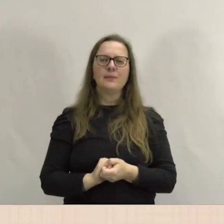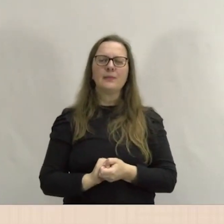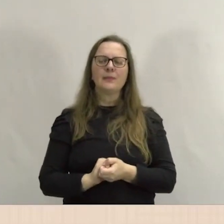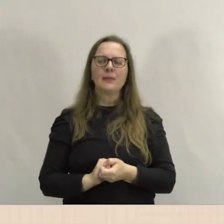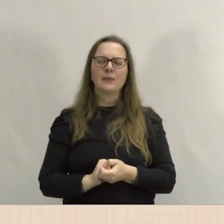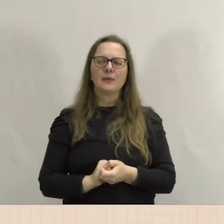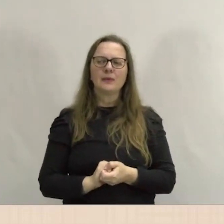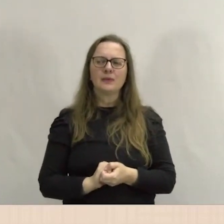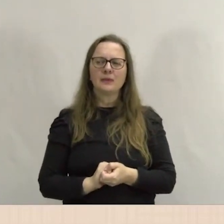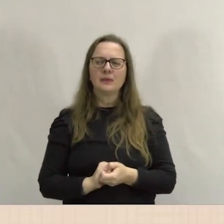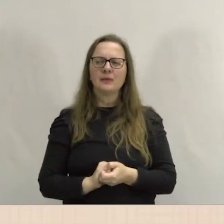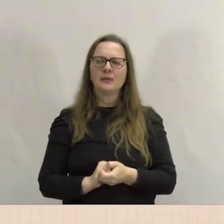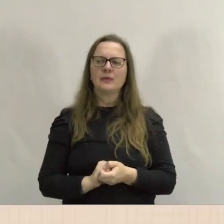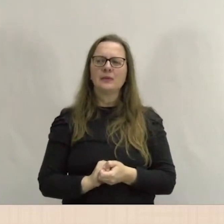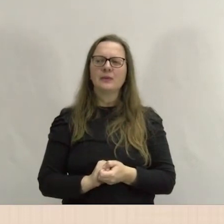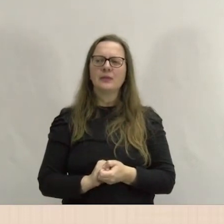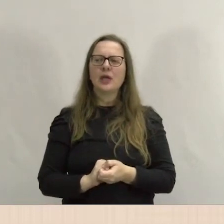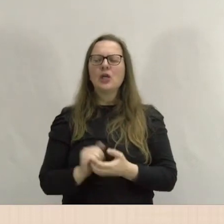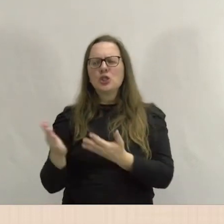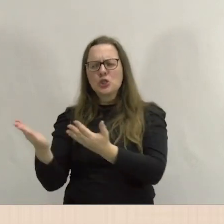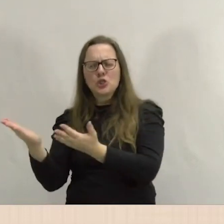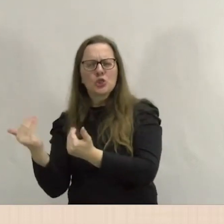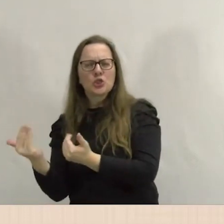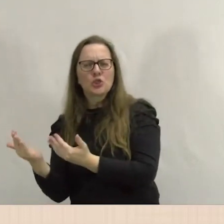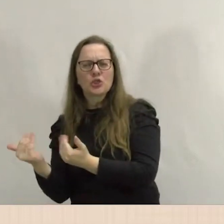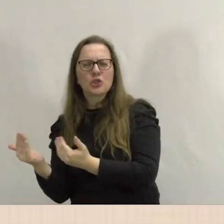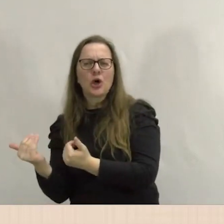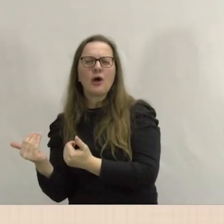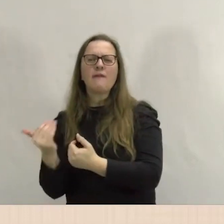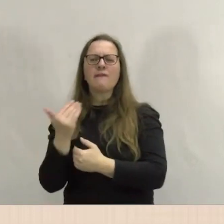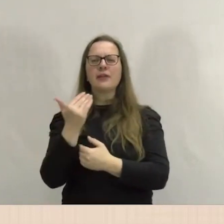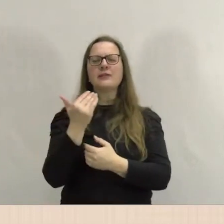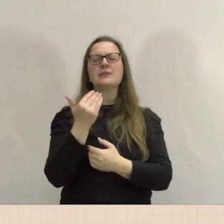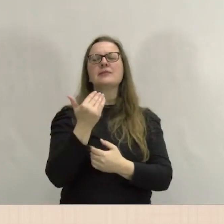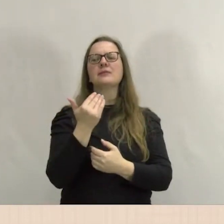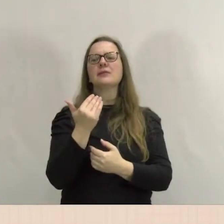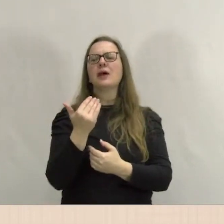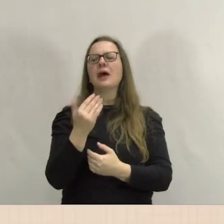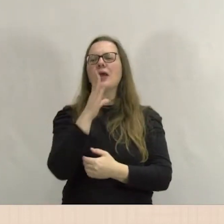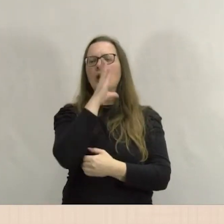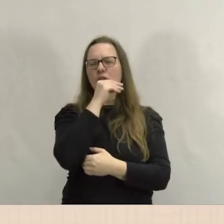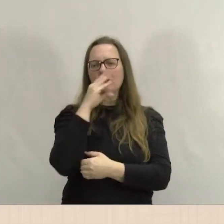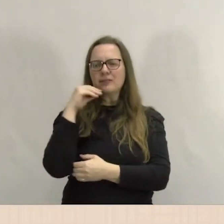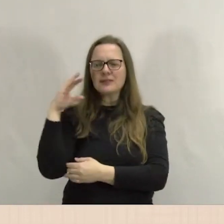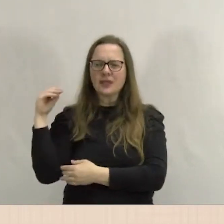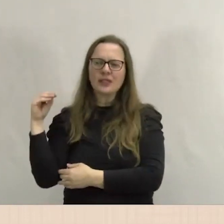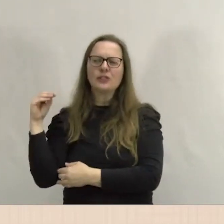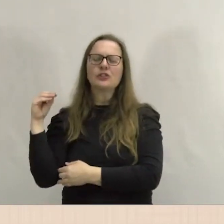Deus, os jovens, adolescentes, pré-adolescentes e as crianças.